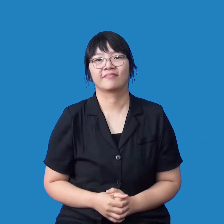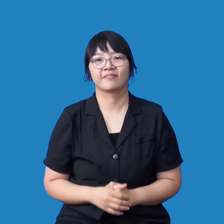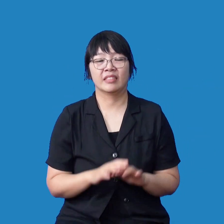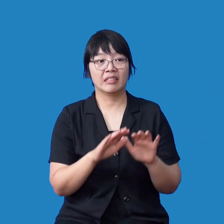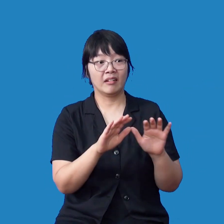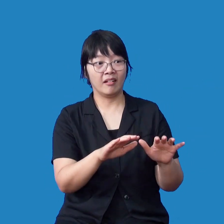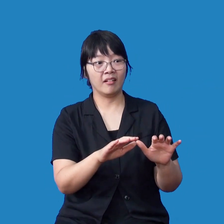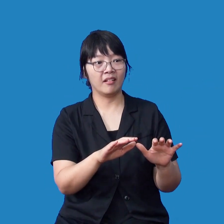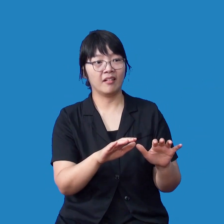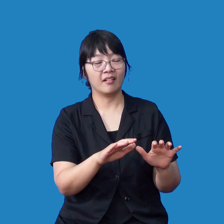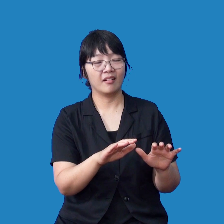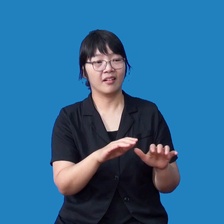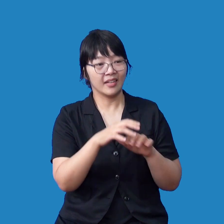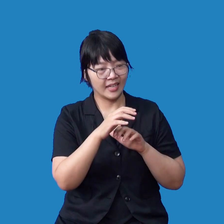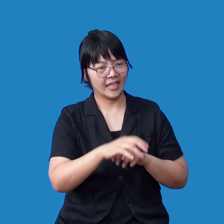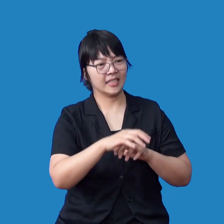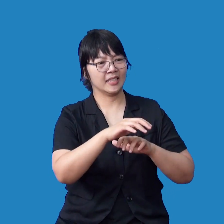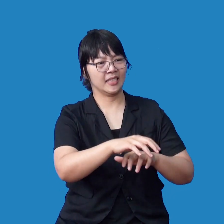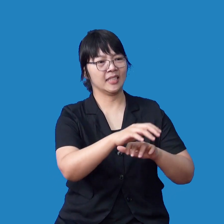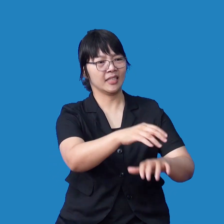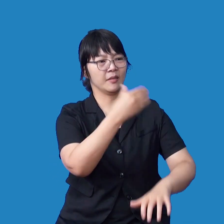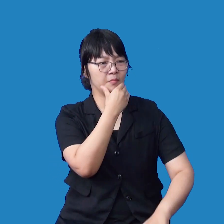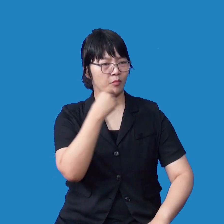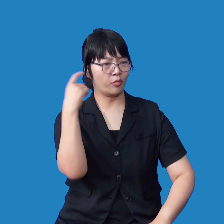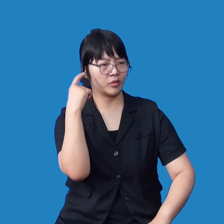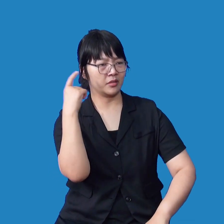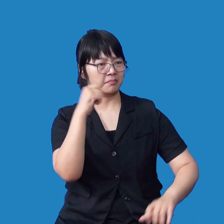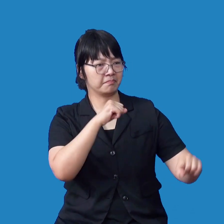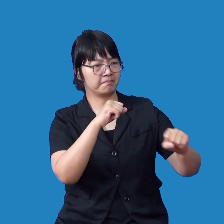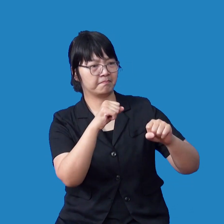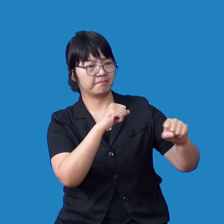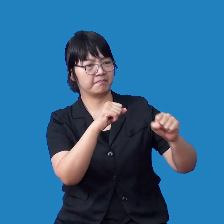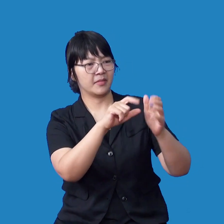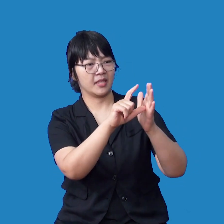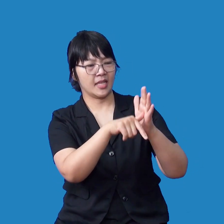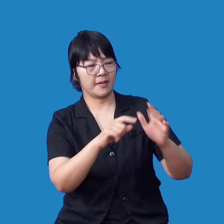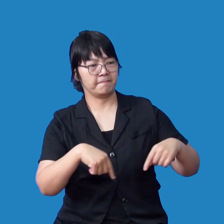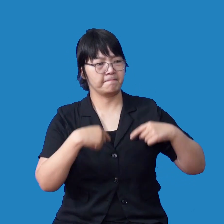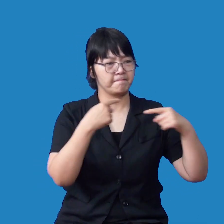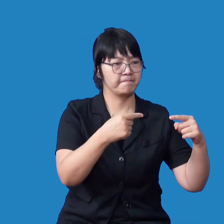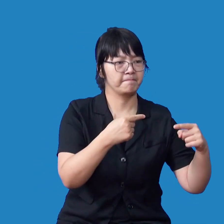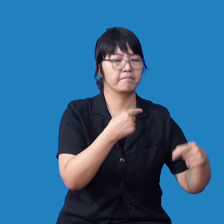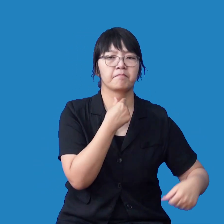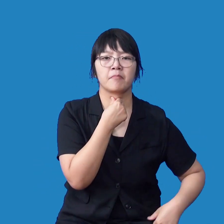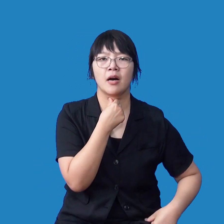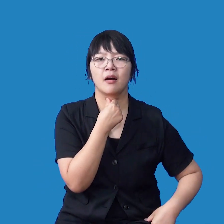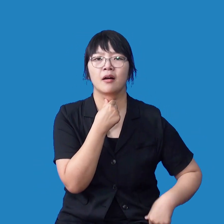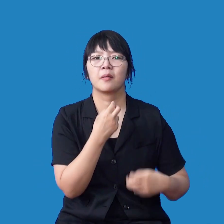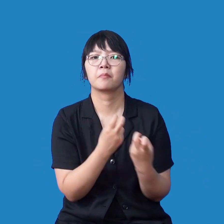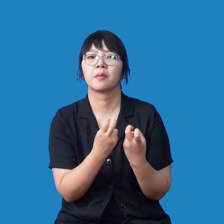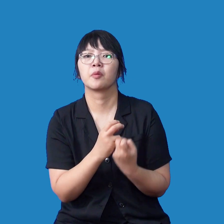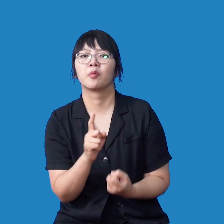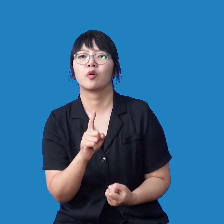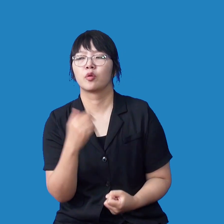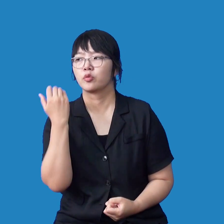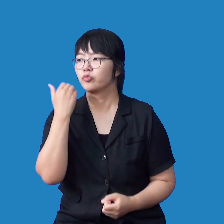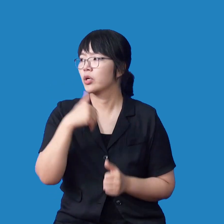이 행진에, 그리고 이 놀라운 자리에 참여하기 위해서는 어떻게 해야 할까요? 누가 거기 가야